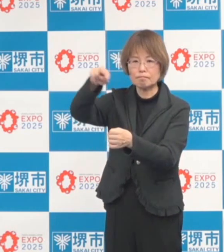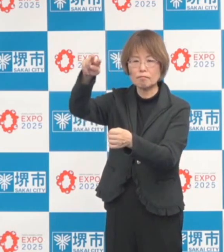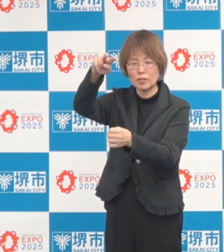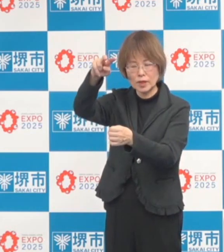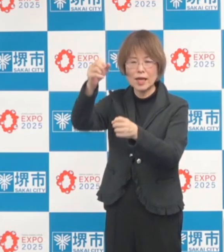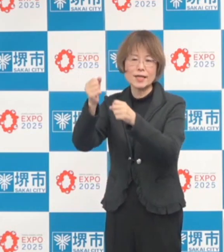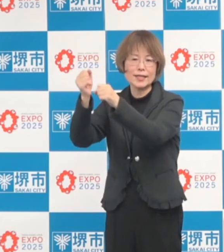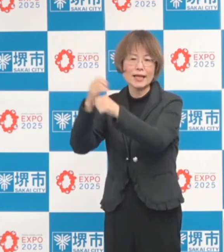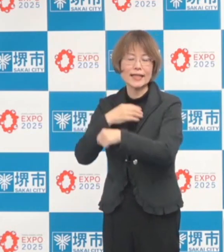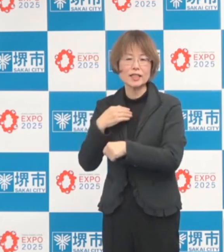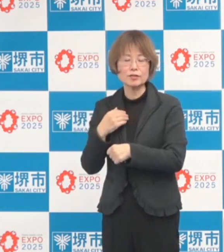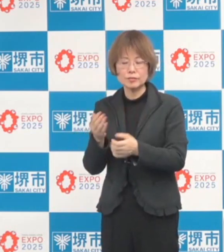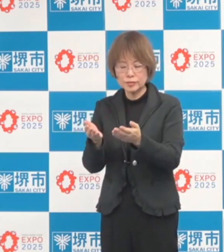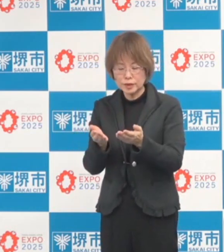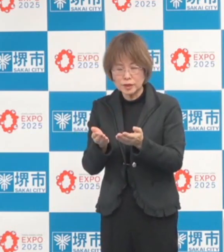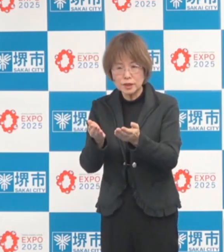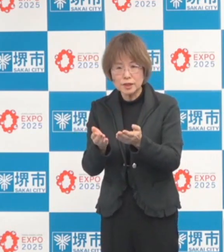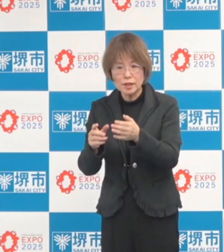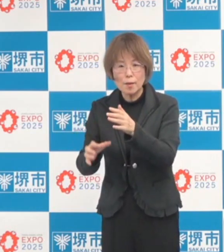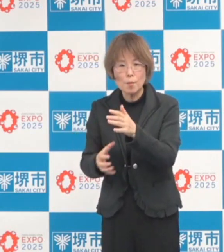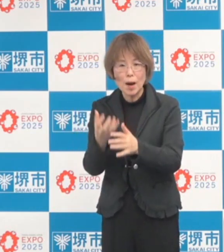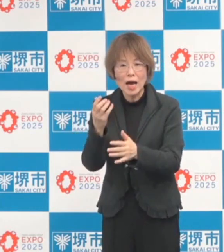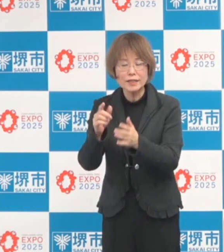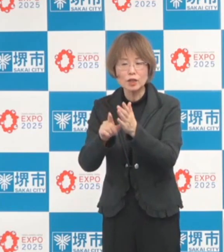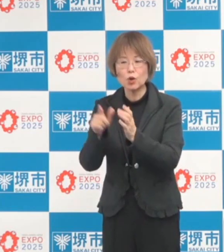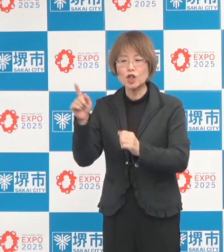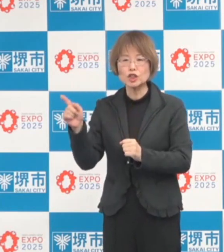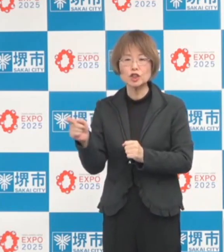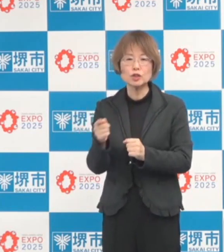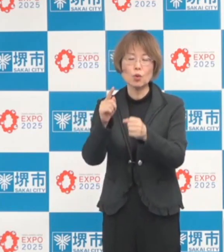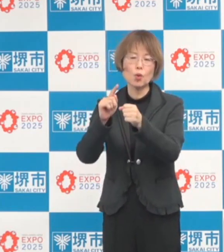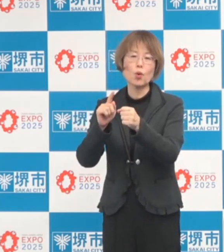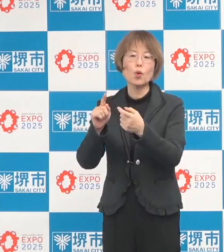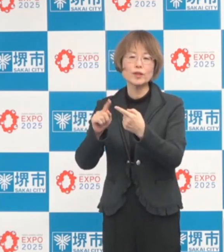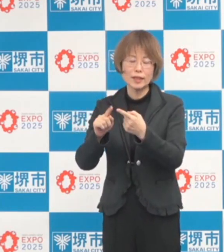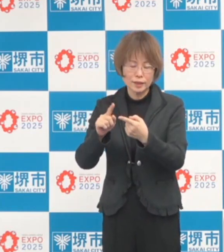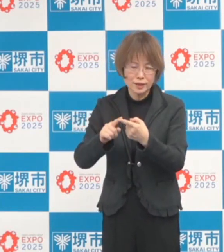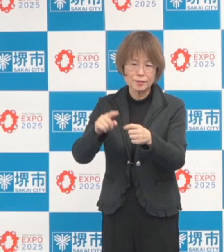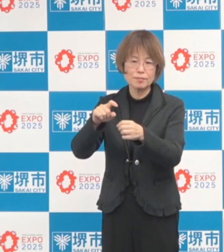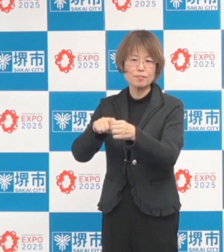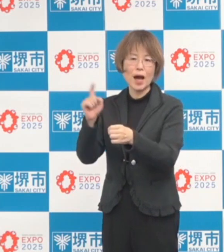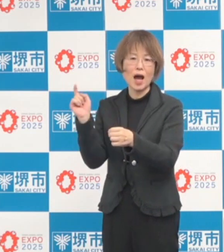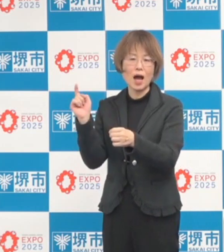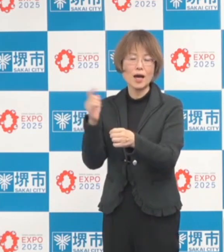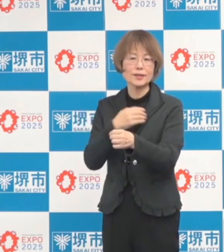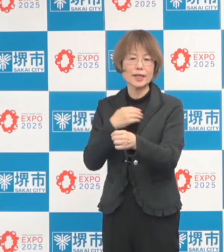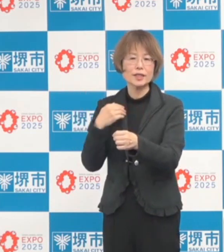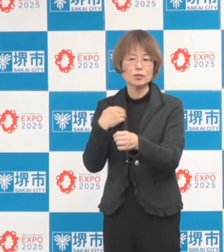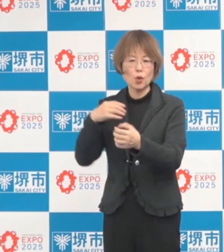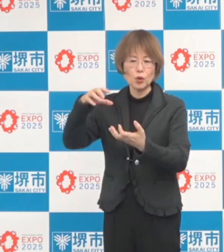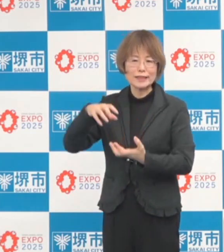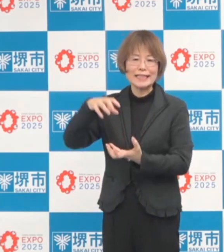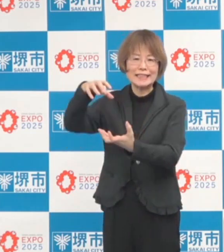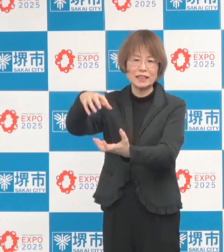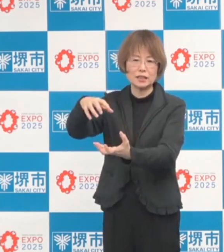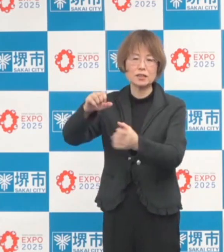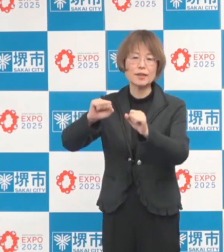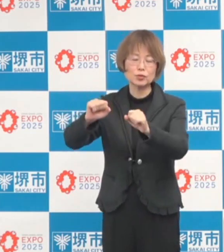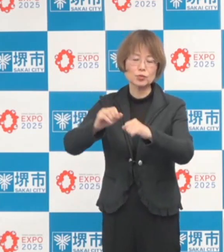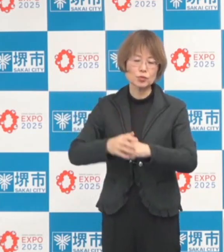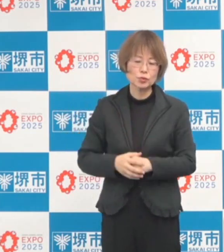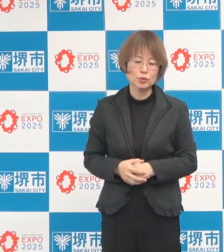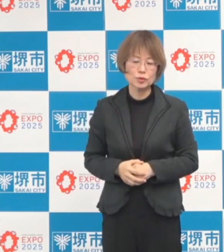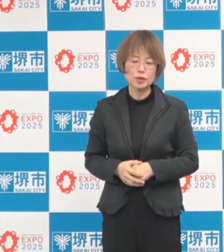ために、地震の揺れを感知をして自動的に解除するキーボックスを新たに設置をいたします。